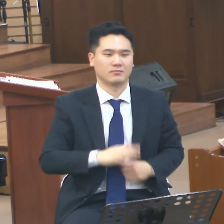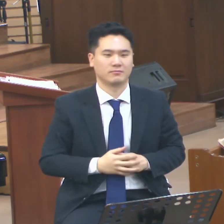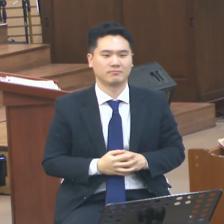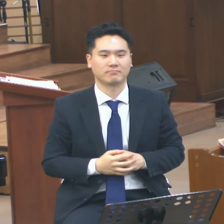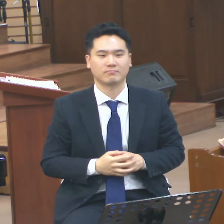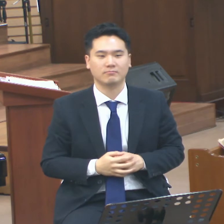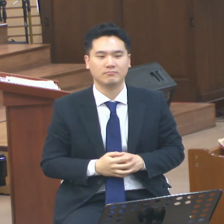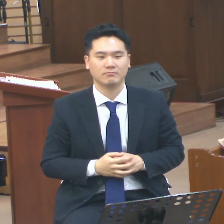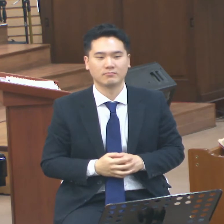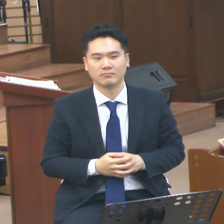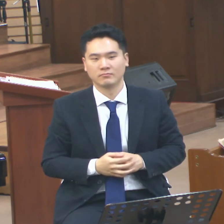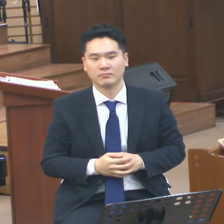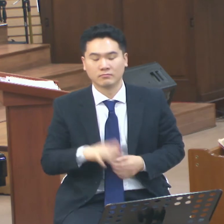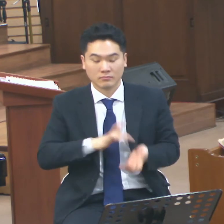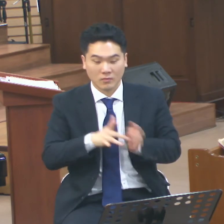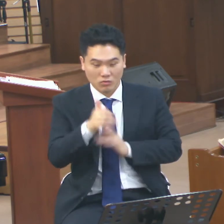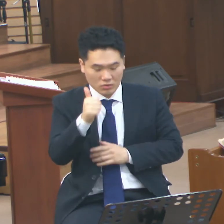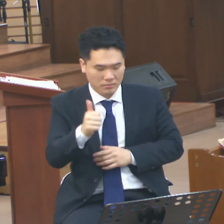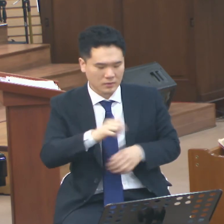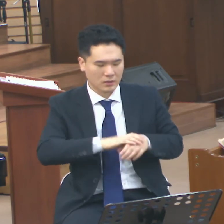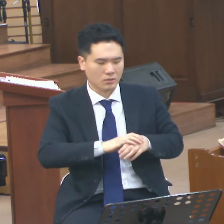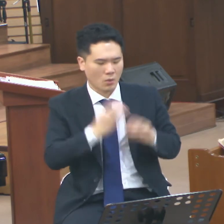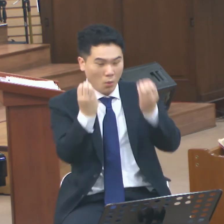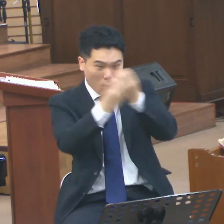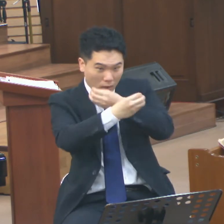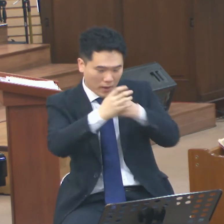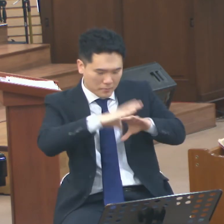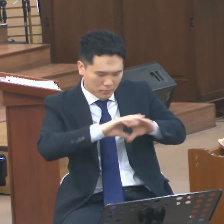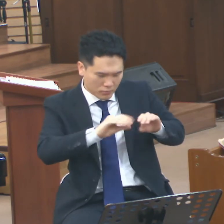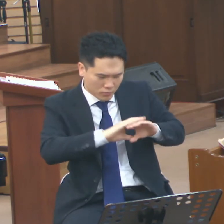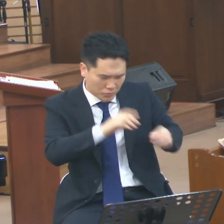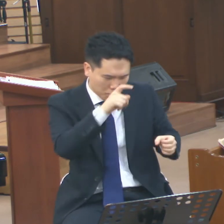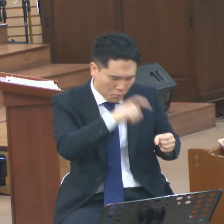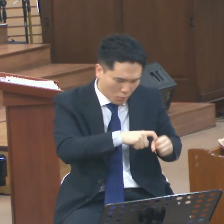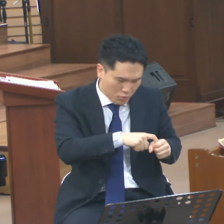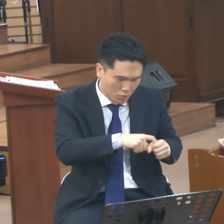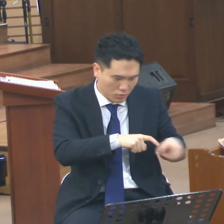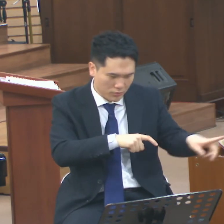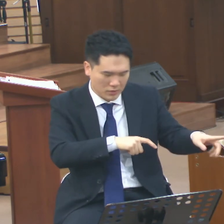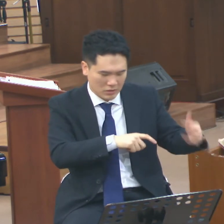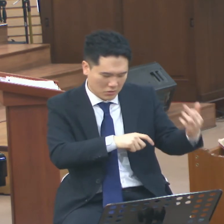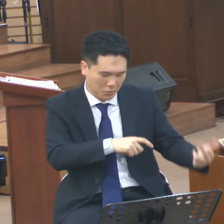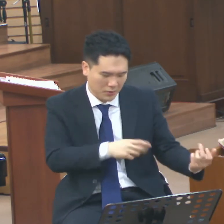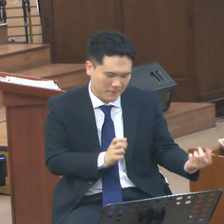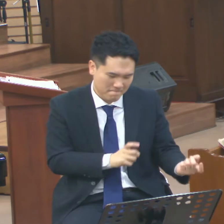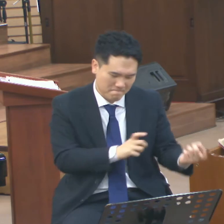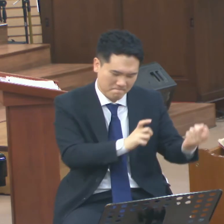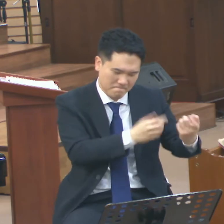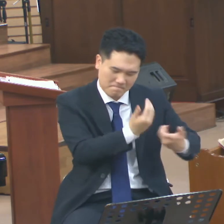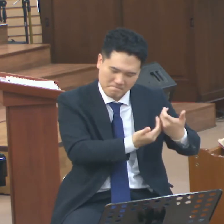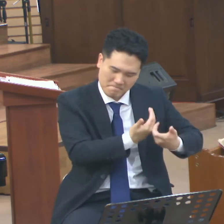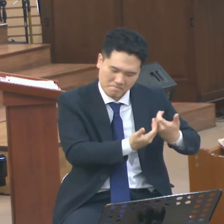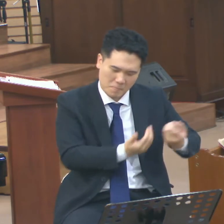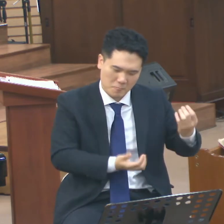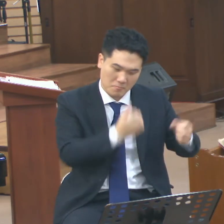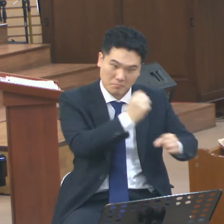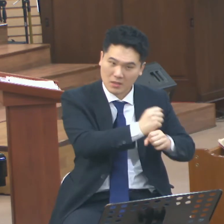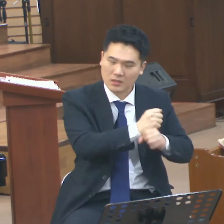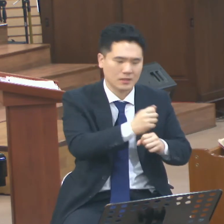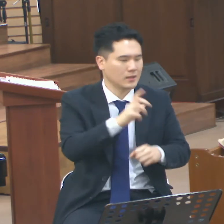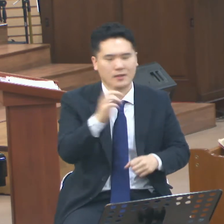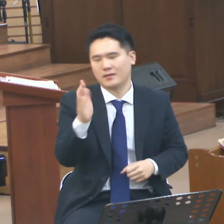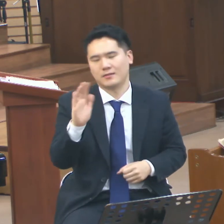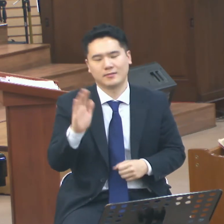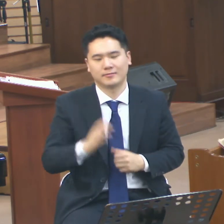예수님은 오해를 풀려고 하다가 더 서먹하게 되는 길을 걸어가지 않으셨습니다. 마가복음에 보면 예수님의 동생들 명단이